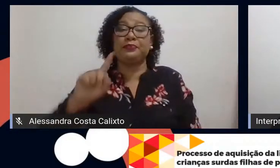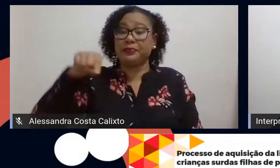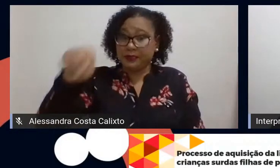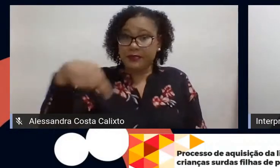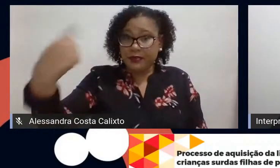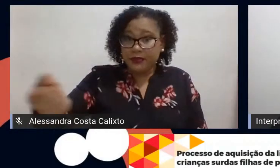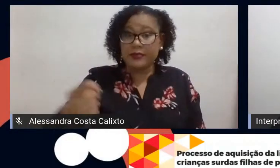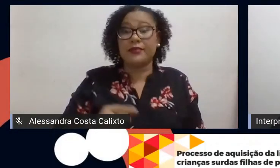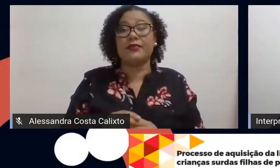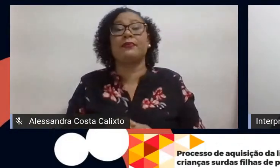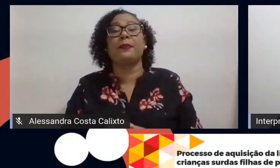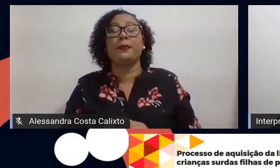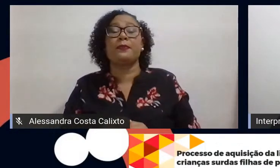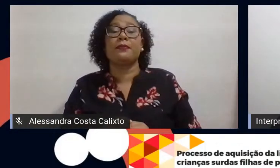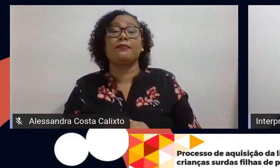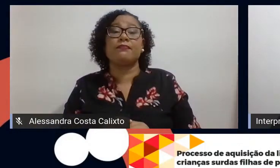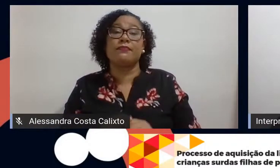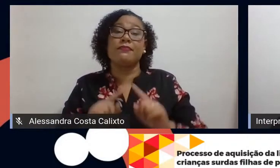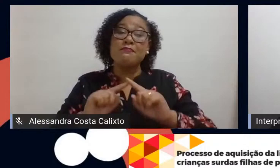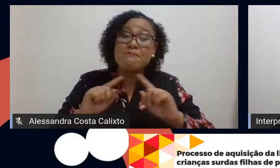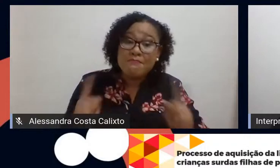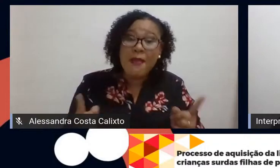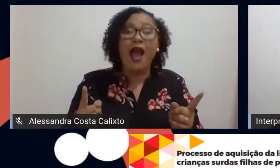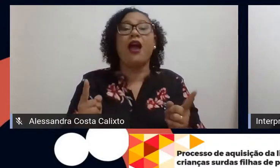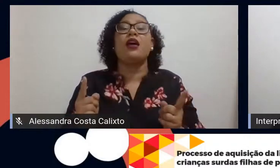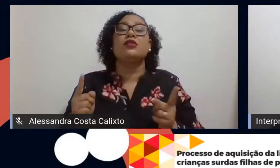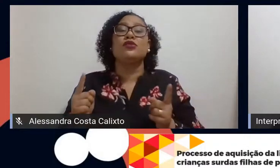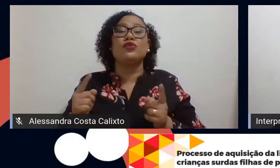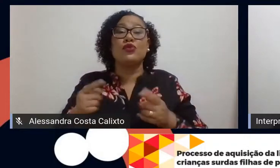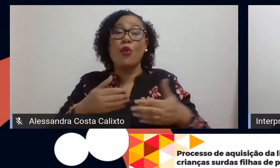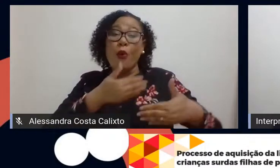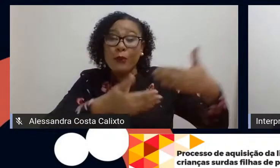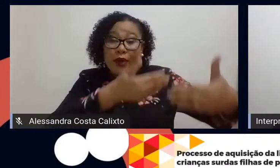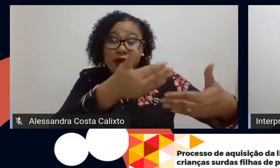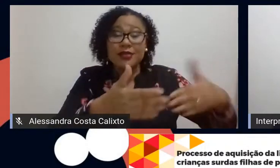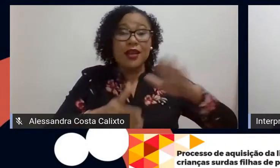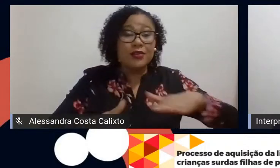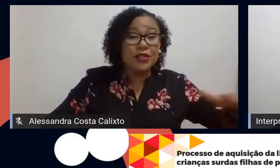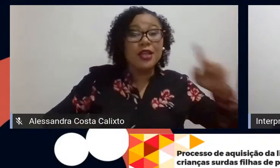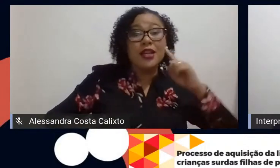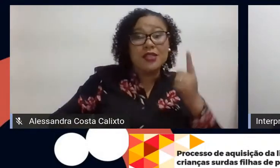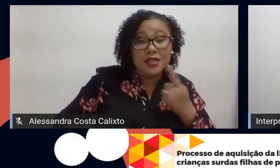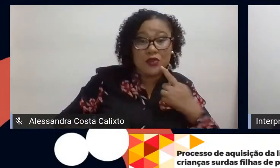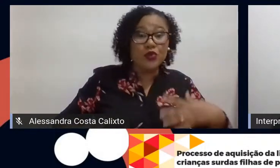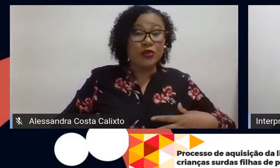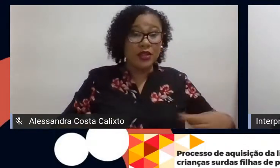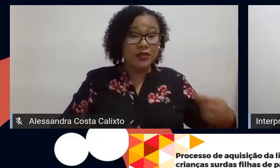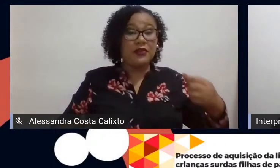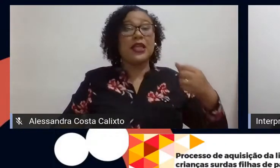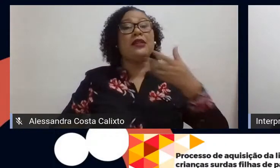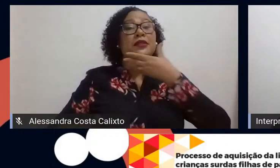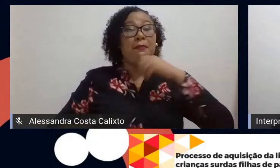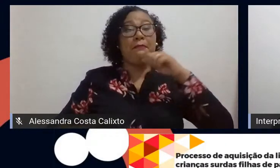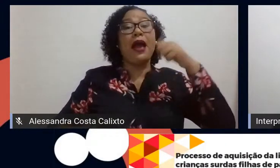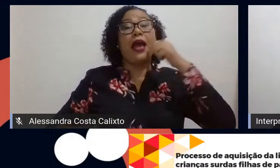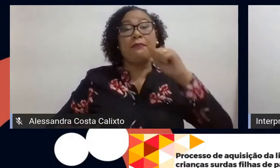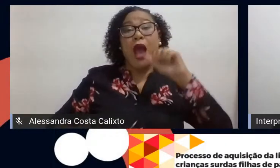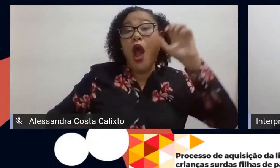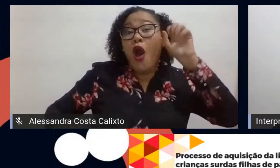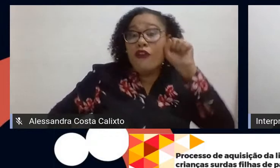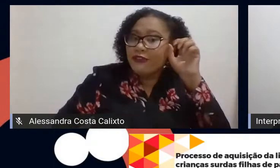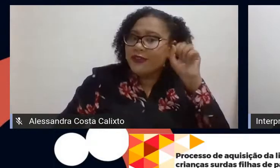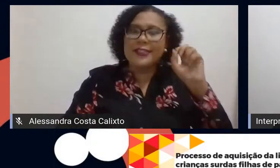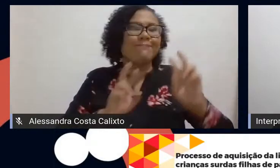processo, acontece a fluência da mesma forma. Pode passar pro próximo slide. O processo da criança